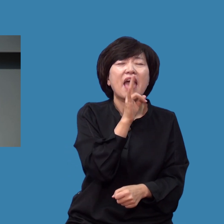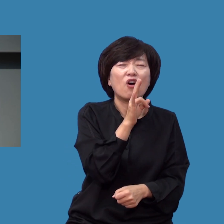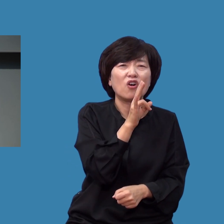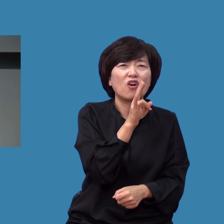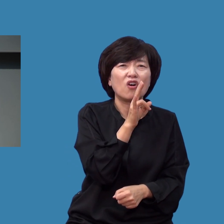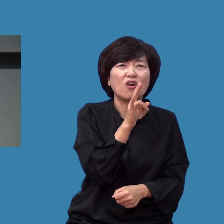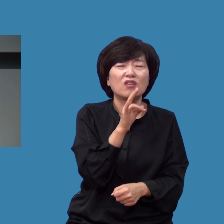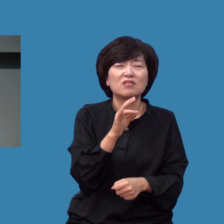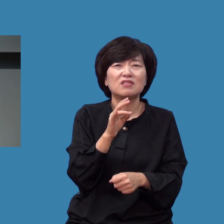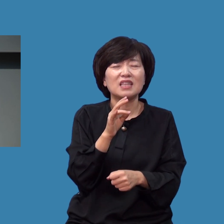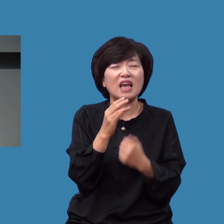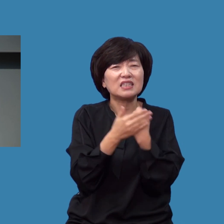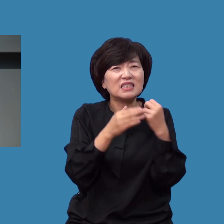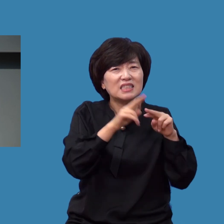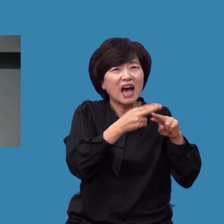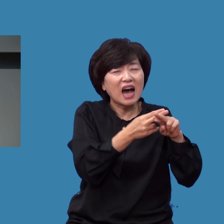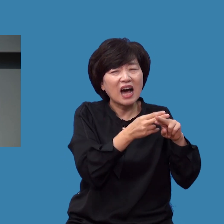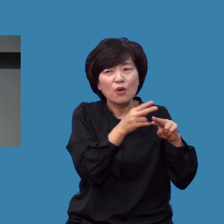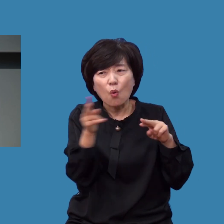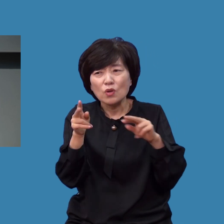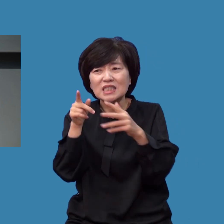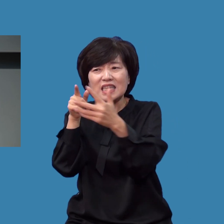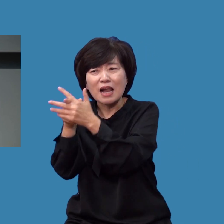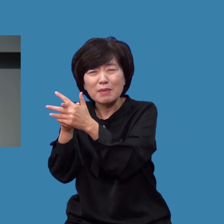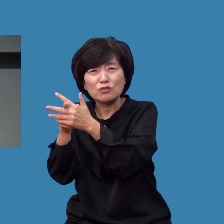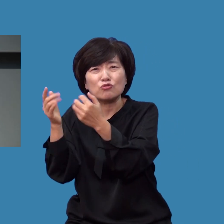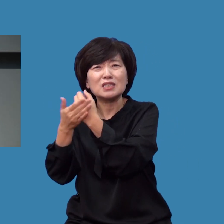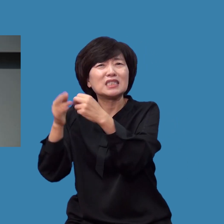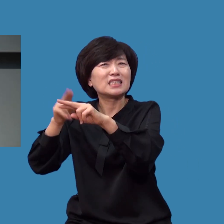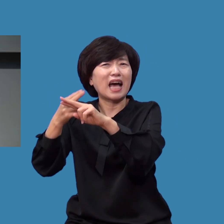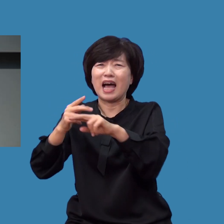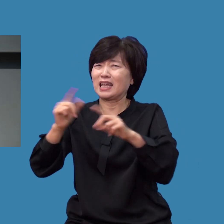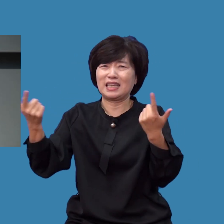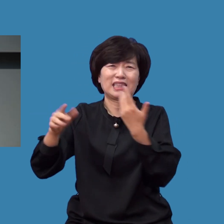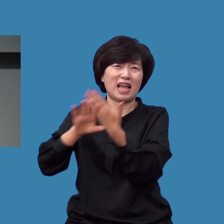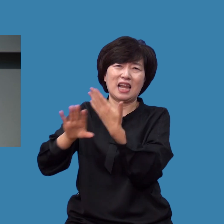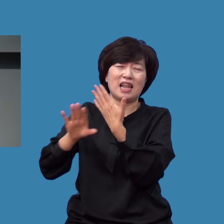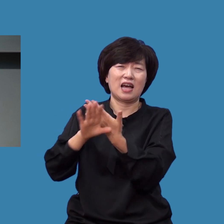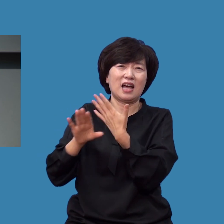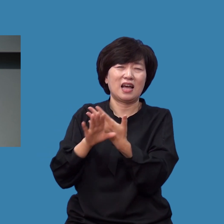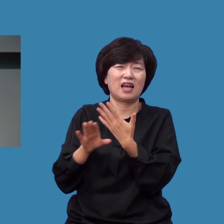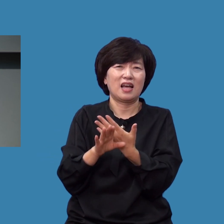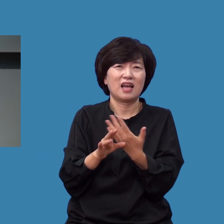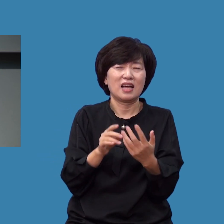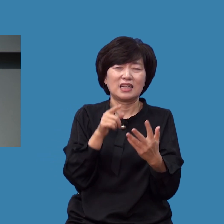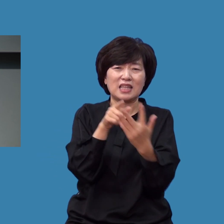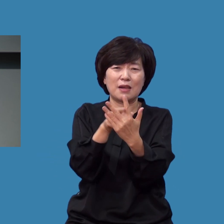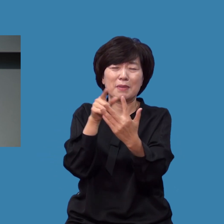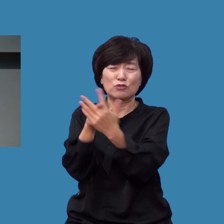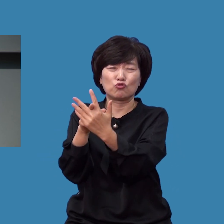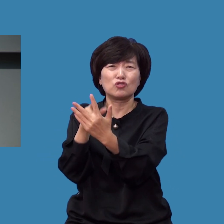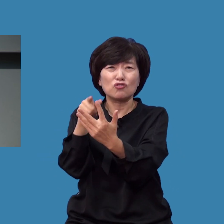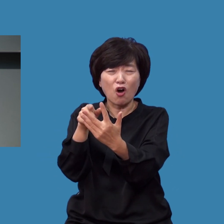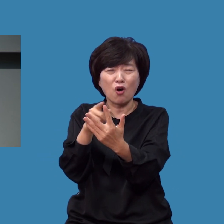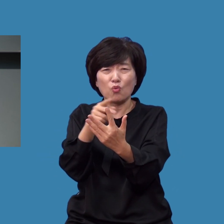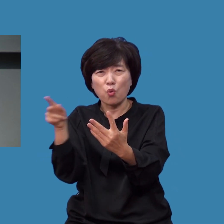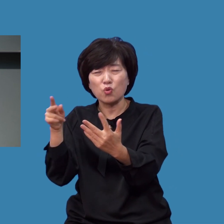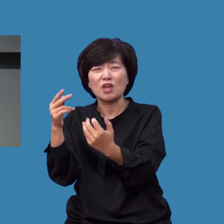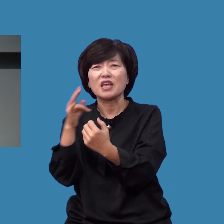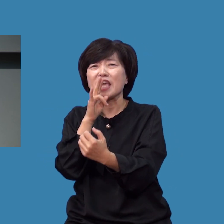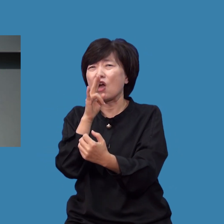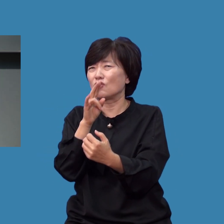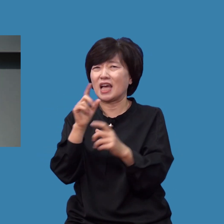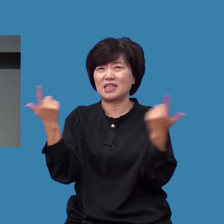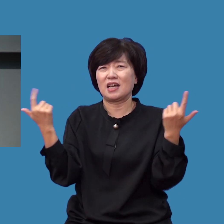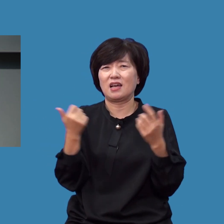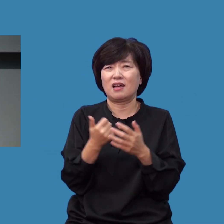맞추는 은사가 아닙니다. 이게 이제 오해예요. 성경에서 잘 맞추는 것이 예언의 은사라고 얘기하지 않아요. 잘 맞추려면 무당